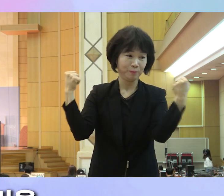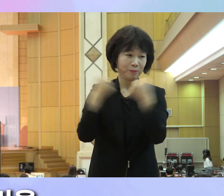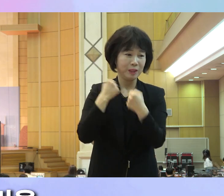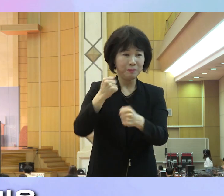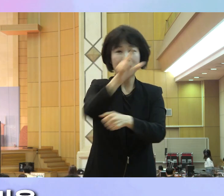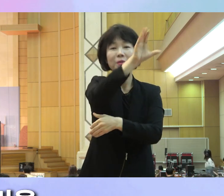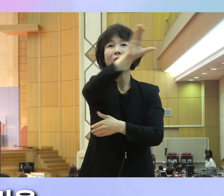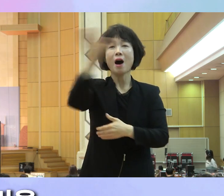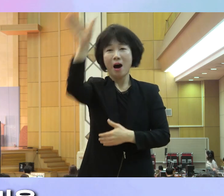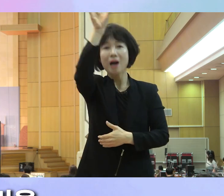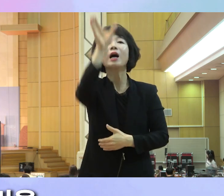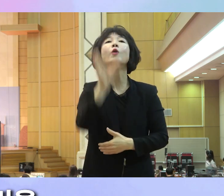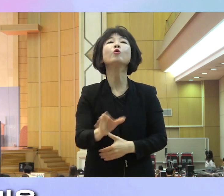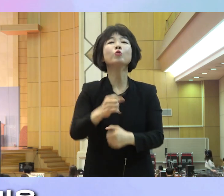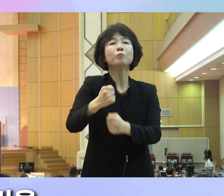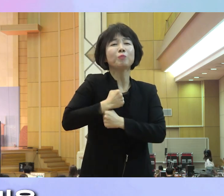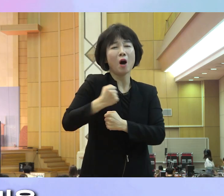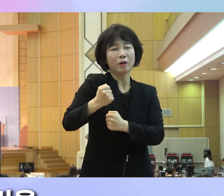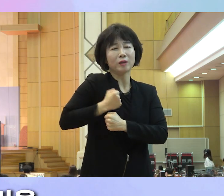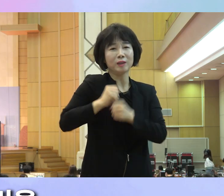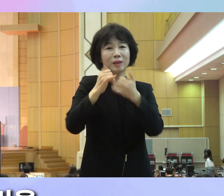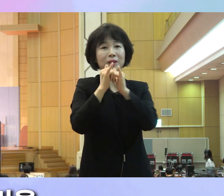군병들아, 십자가